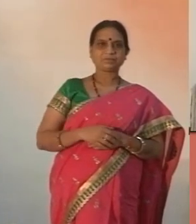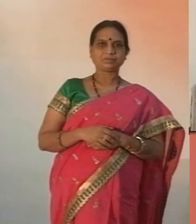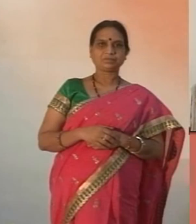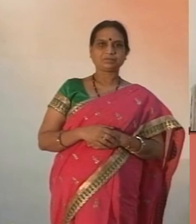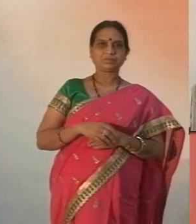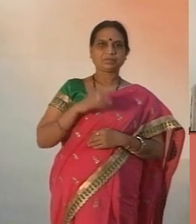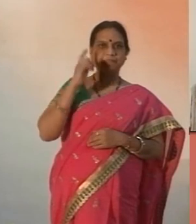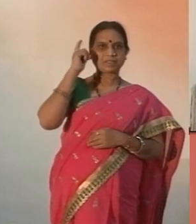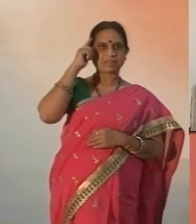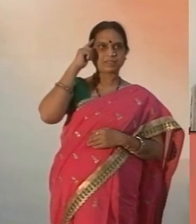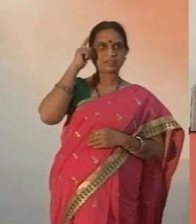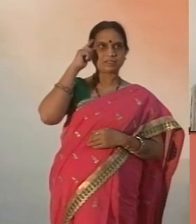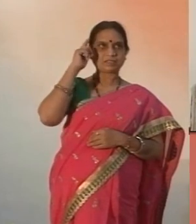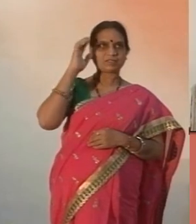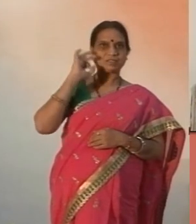ज्ञान है